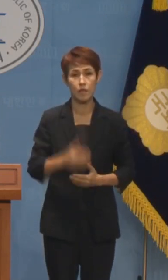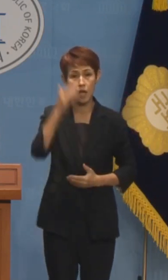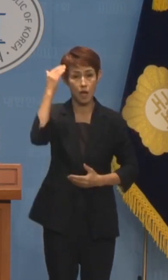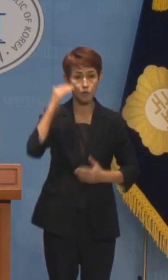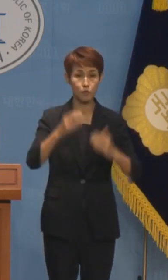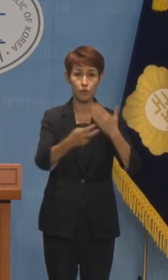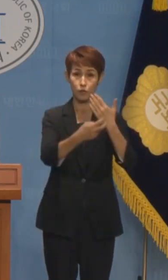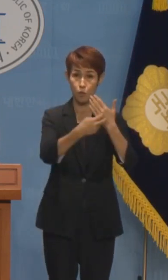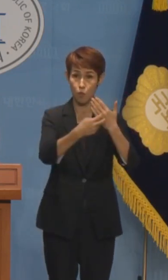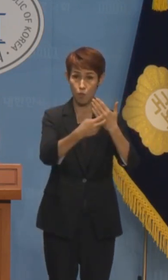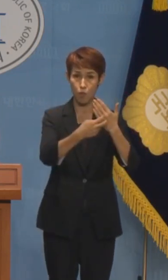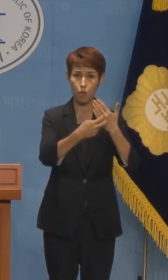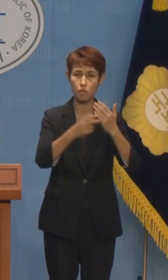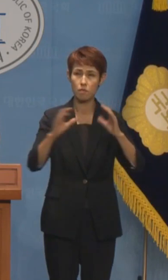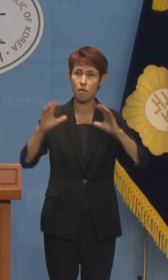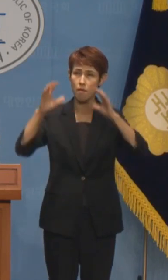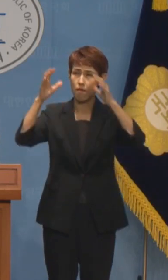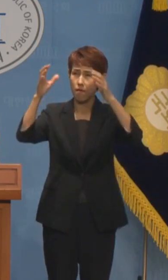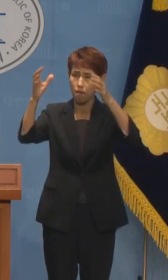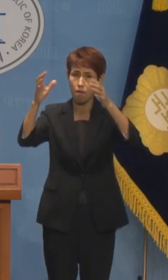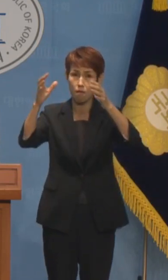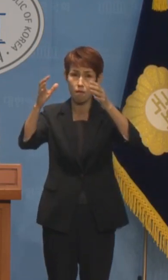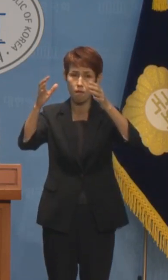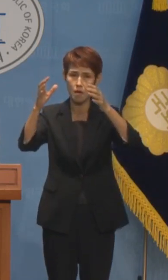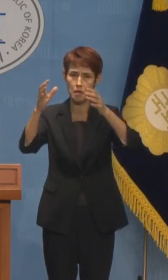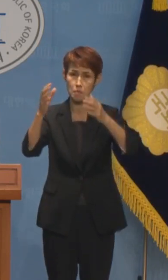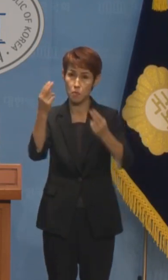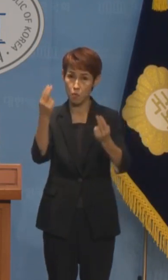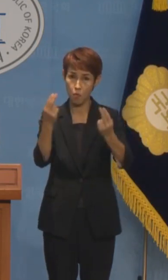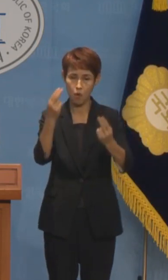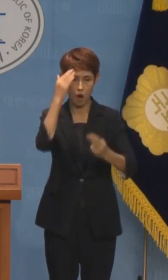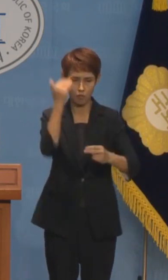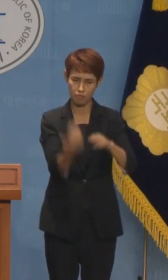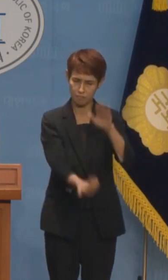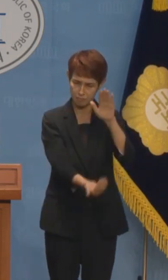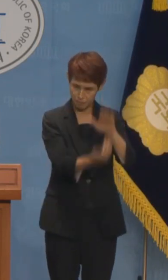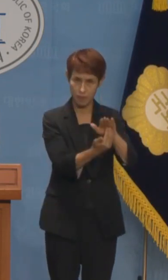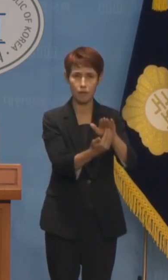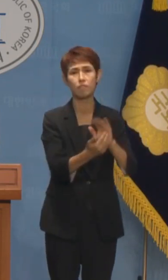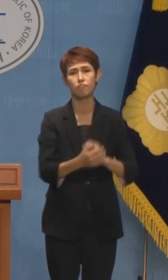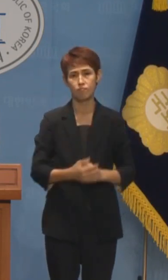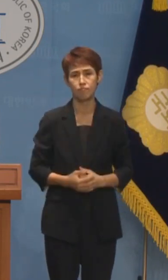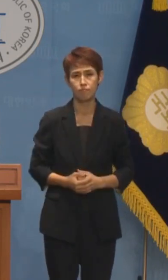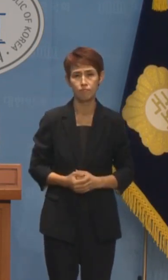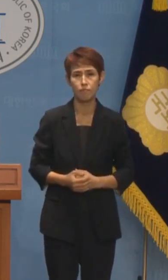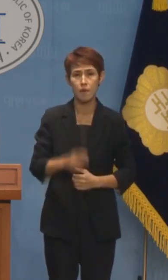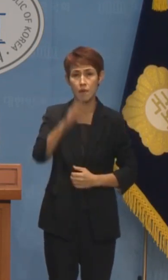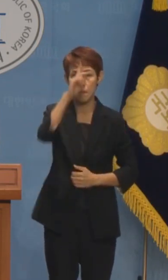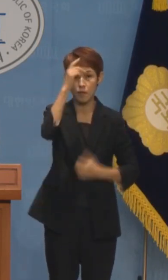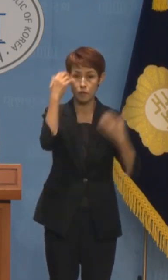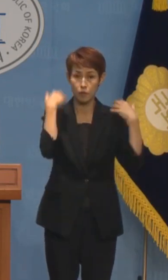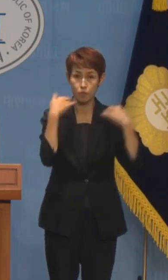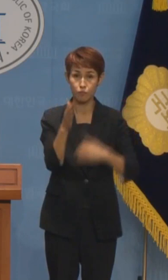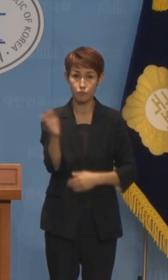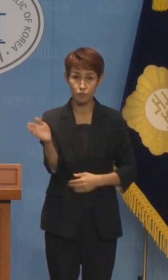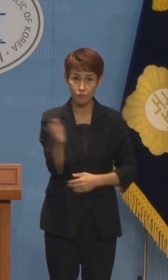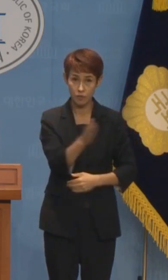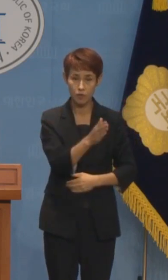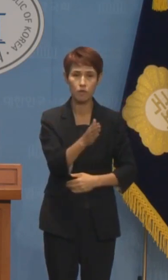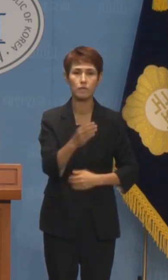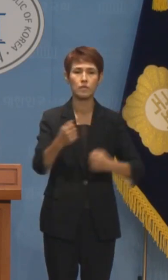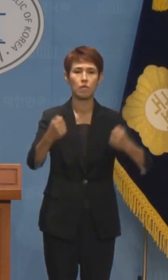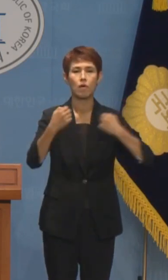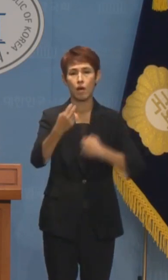어디에서도 찾아볼 수 없을 정도로 뛰어난 시스템을 유지해 왔습니다 박정희 정부부터 시작된